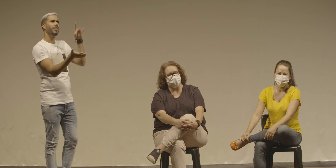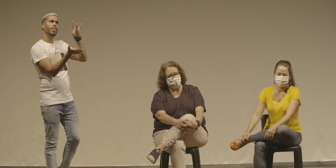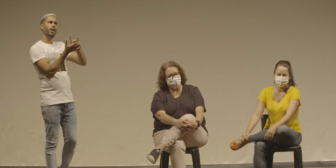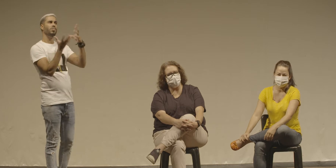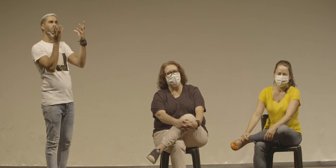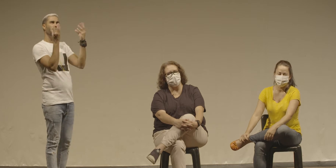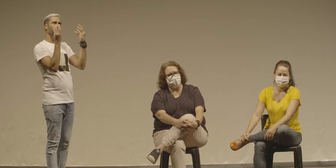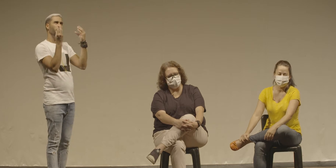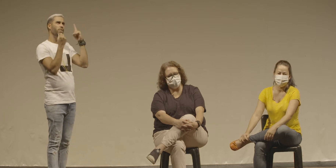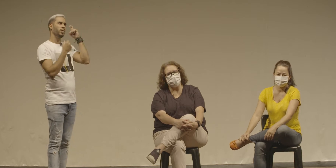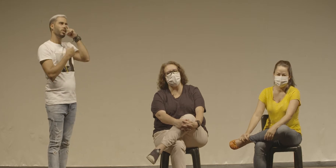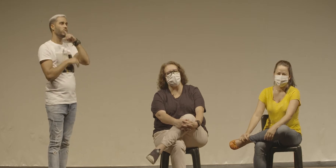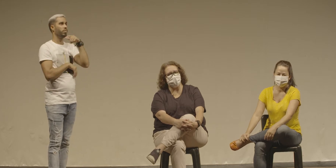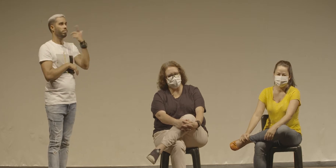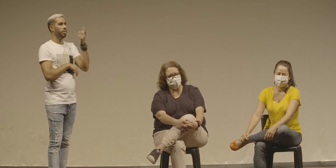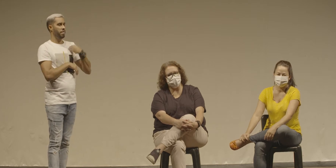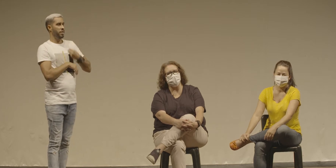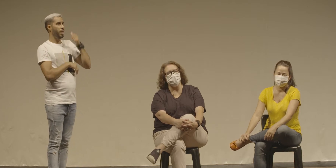É uma luta.